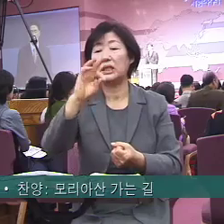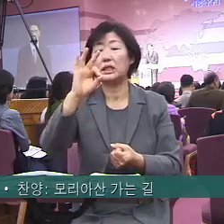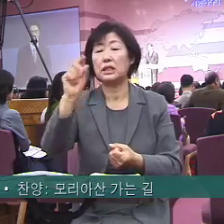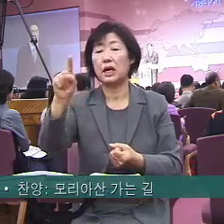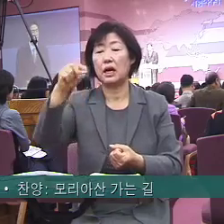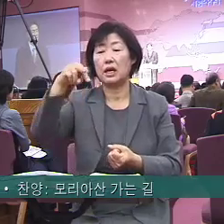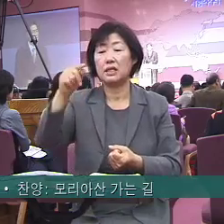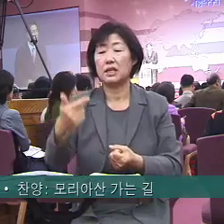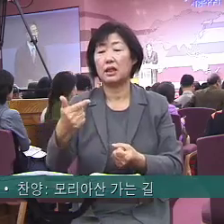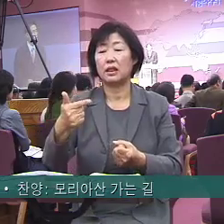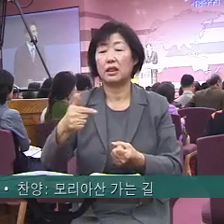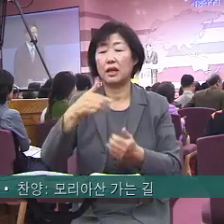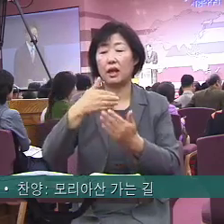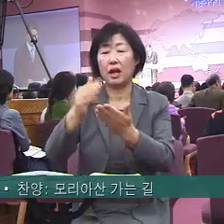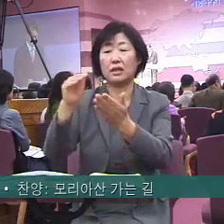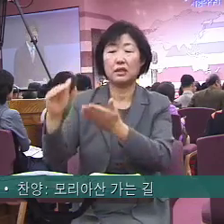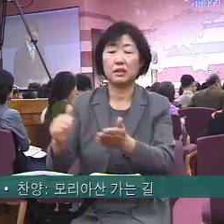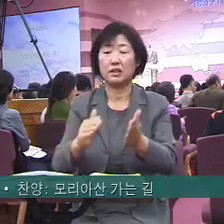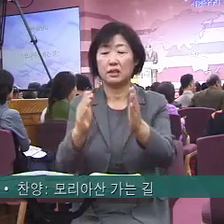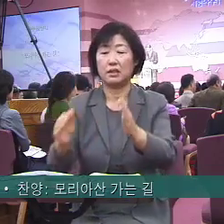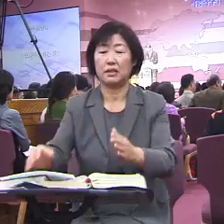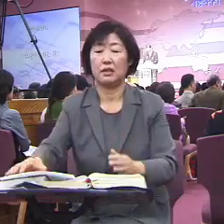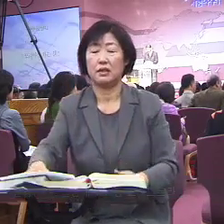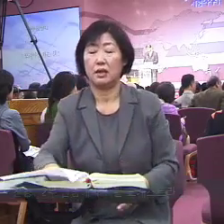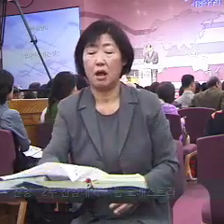길이라는 찬양 하나님께 드립니다.